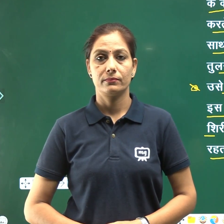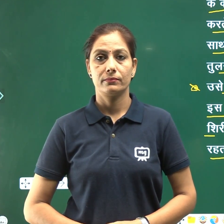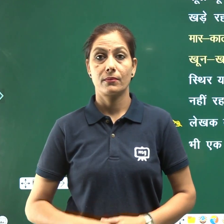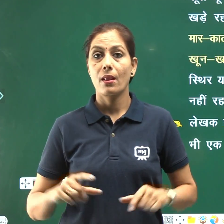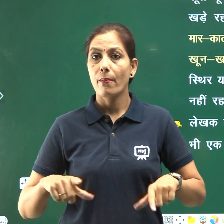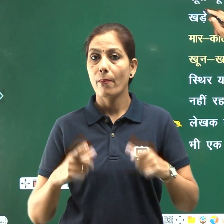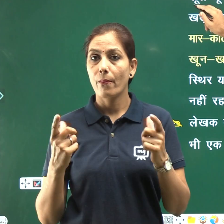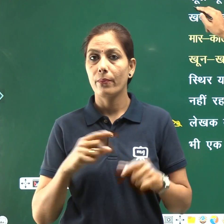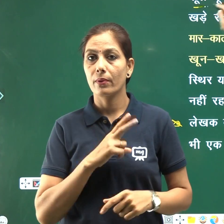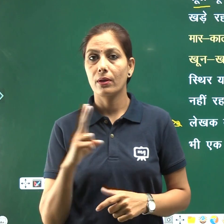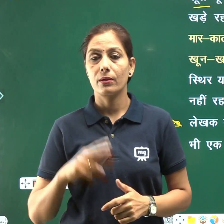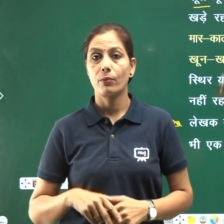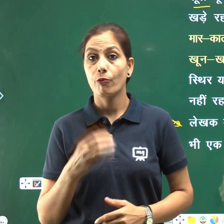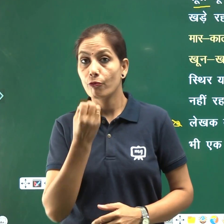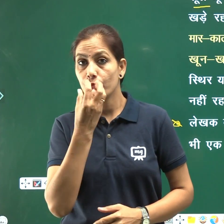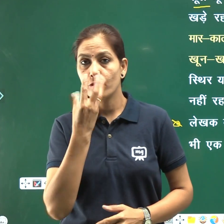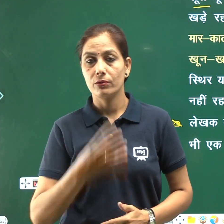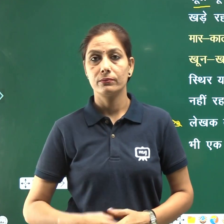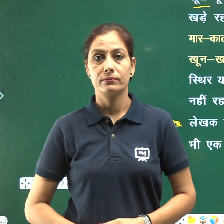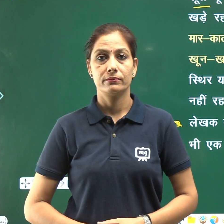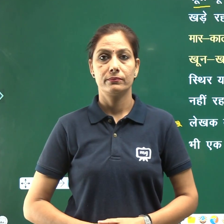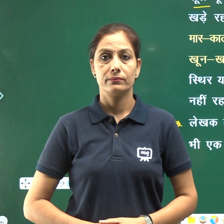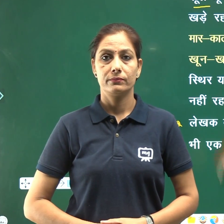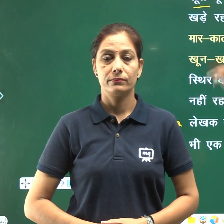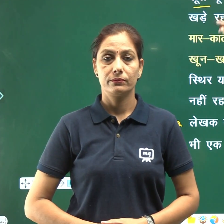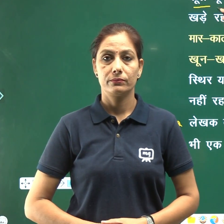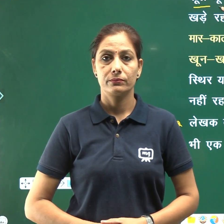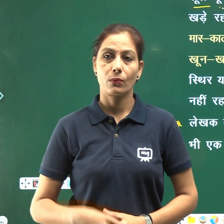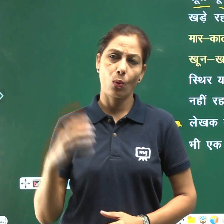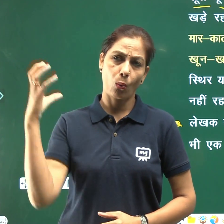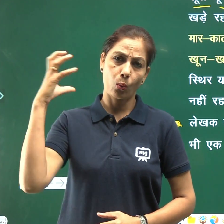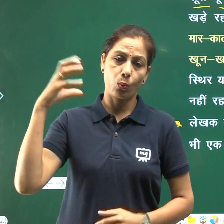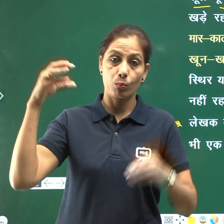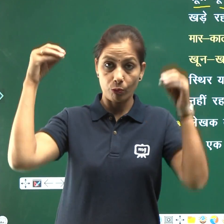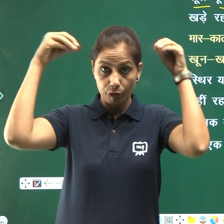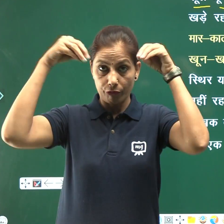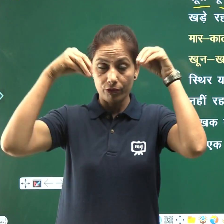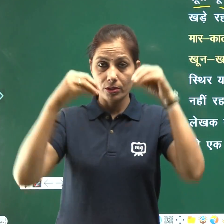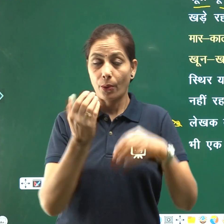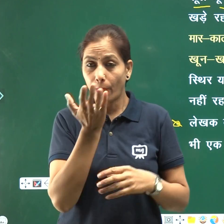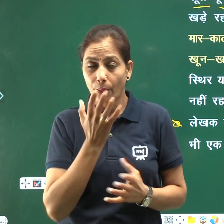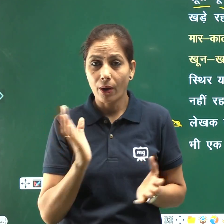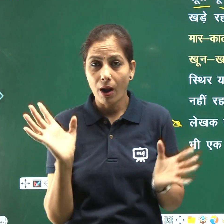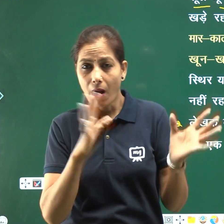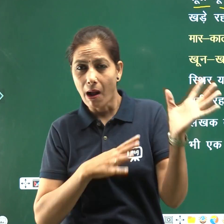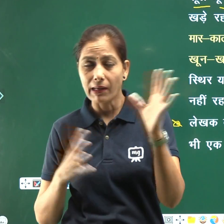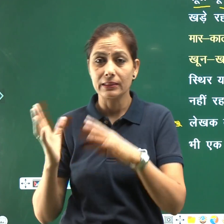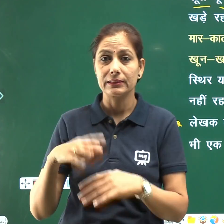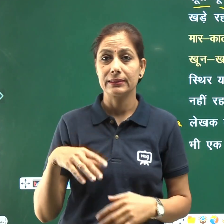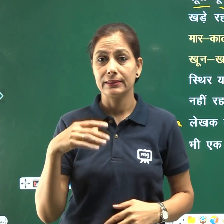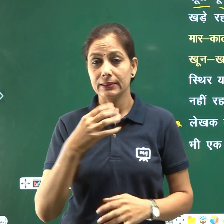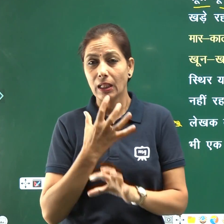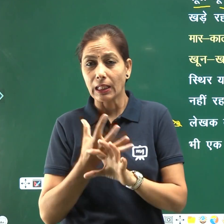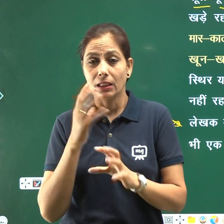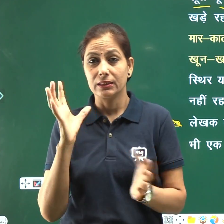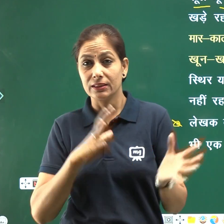शीरीष के फूल धूप, वर्षा, आंधी, लू में